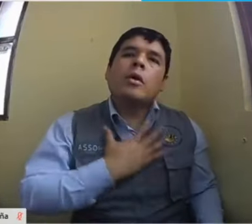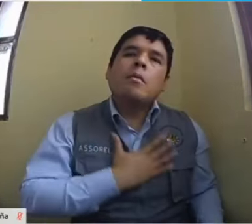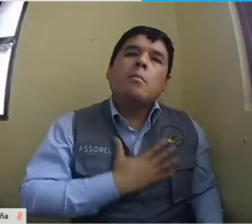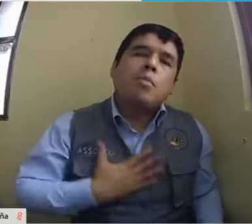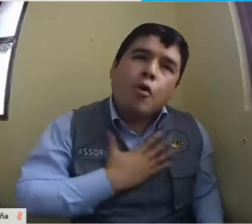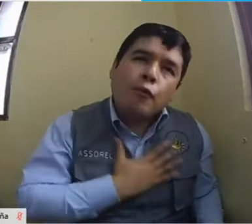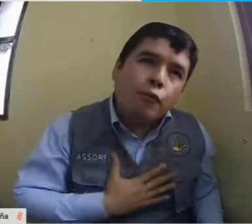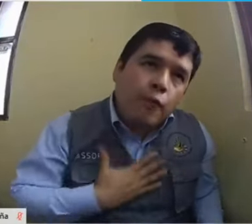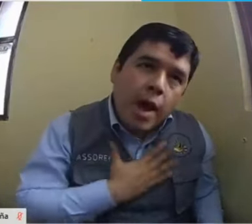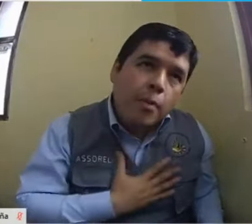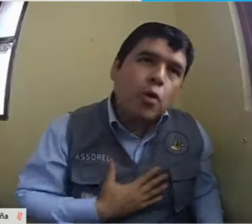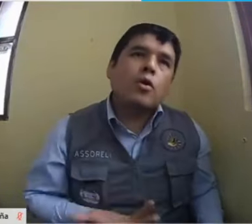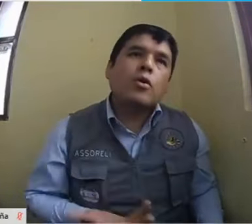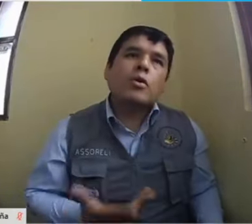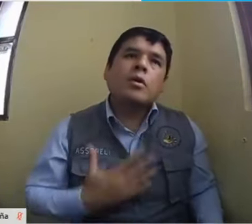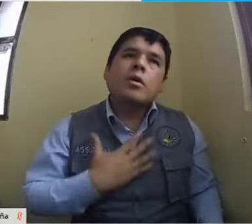por favor.